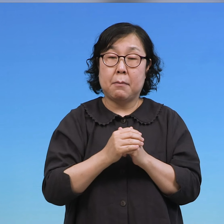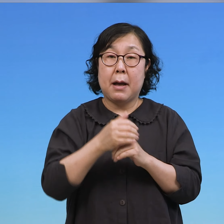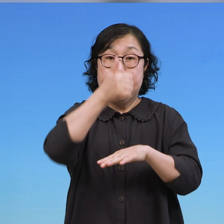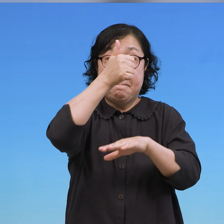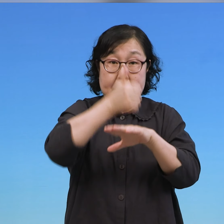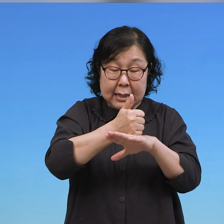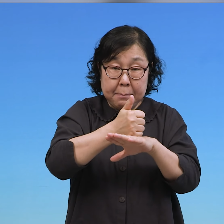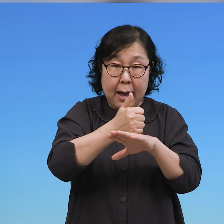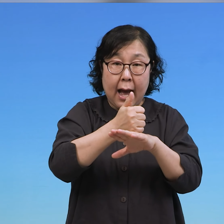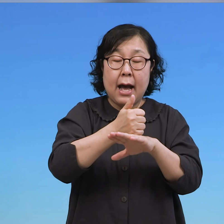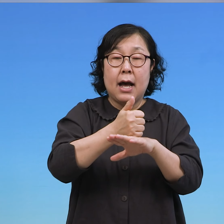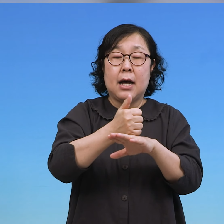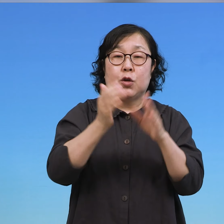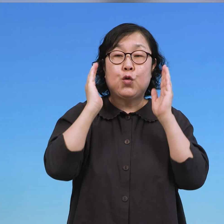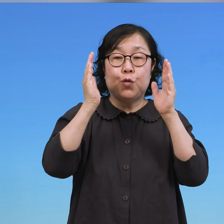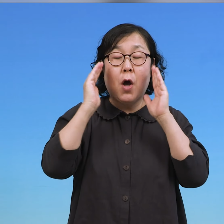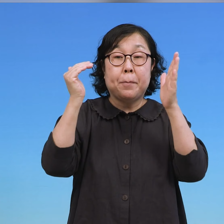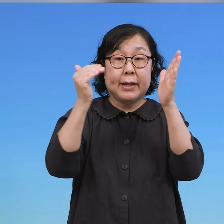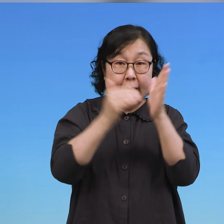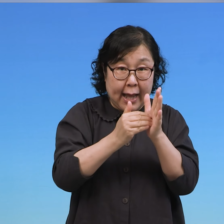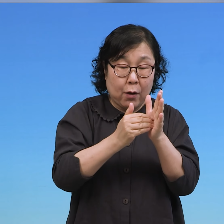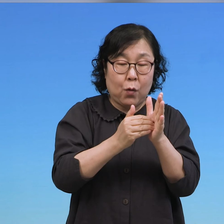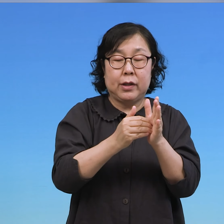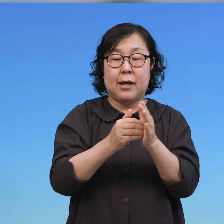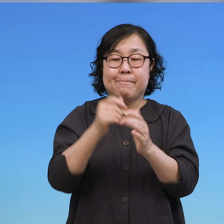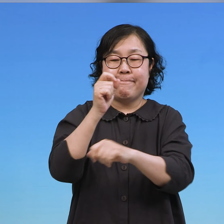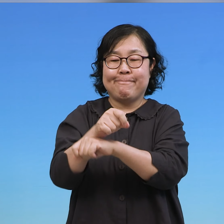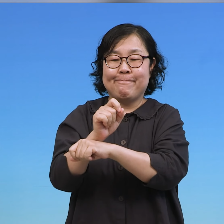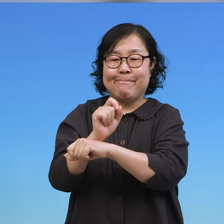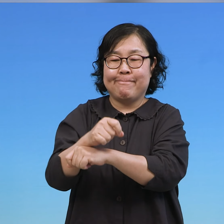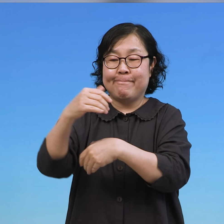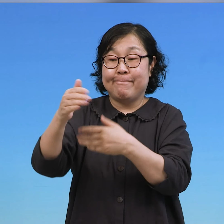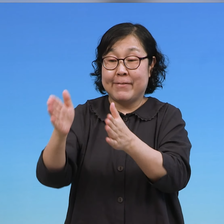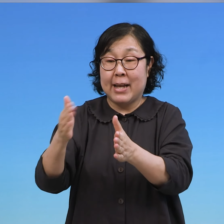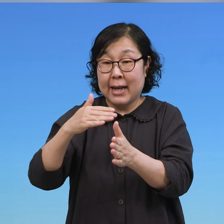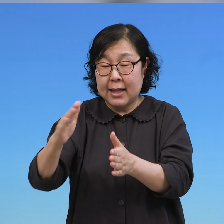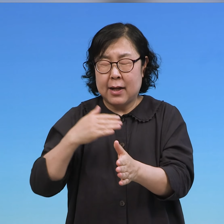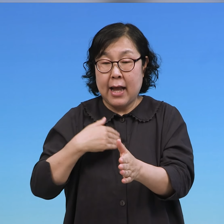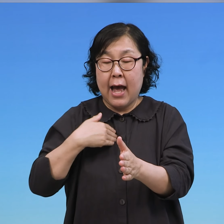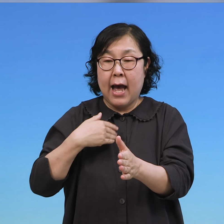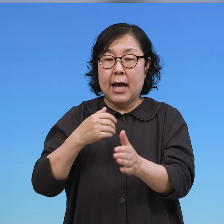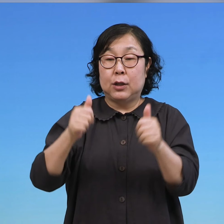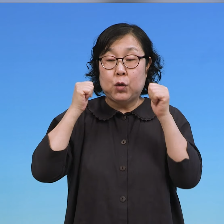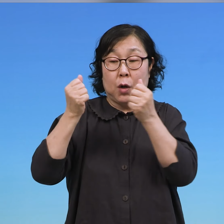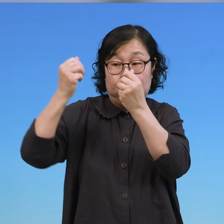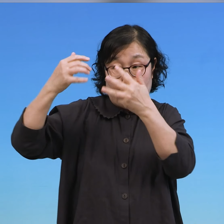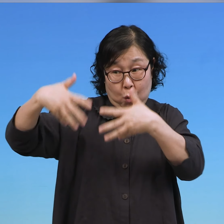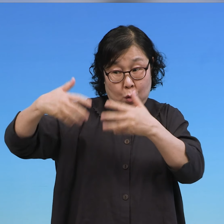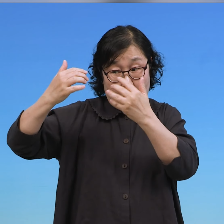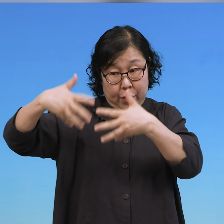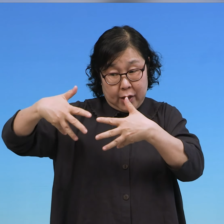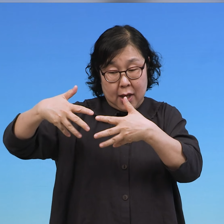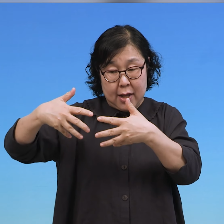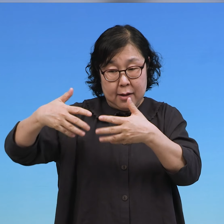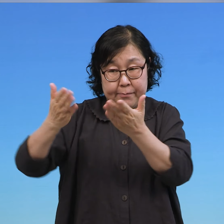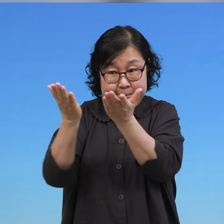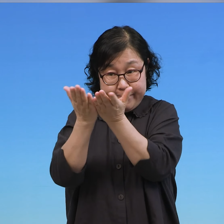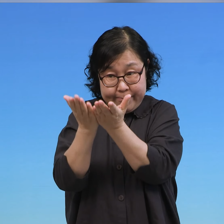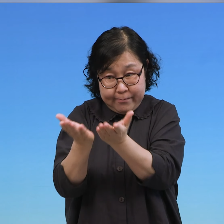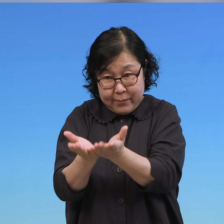마지막 학기 마지막 수업을 끝내고 학적부에 가가지고 제 이제 졸업 조건과 상태를 보고